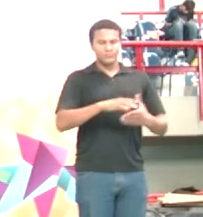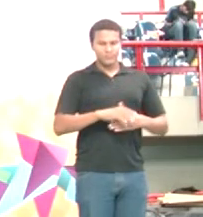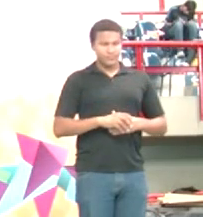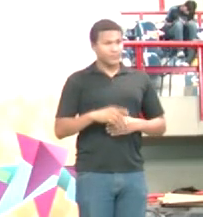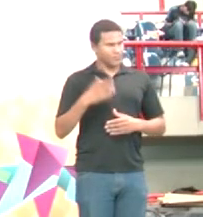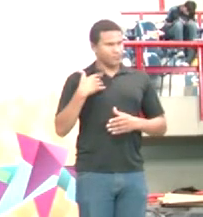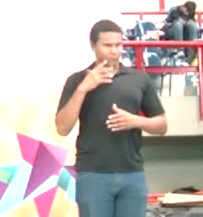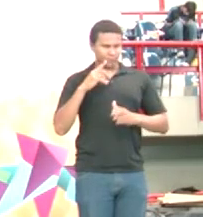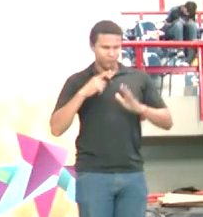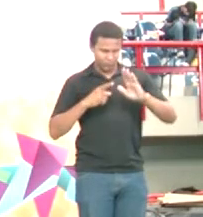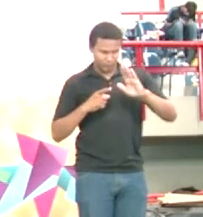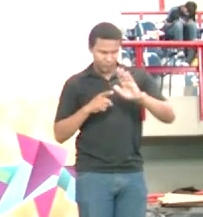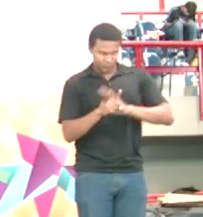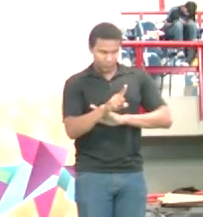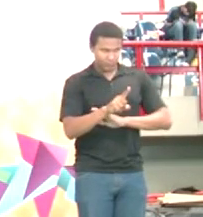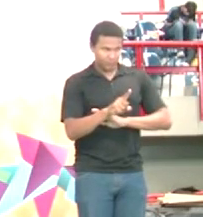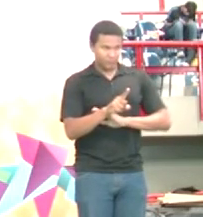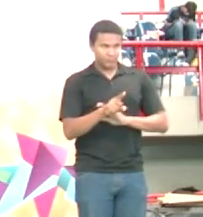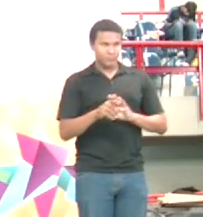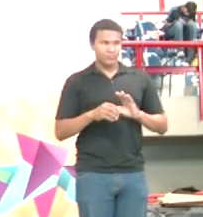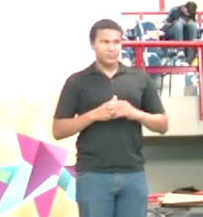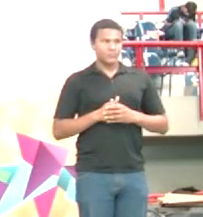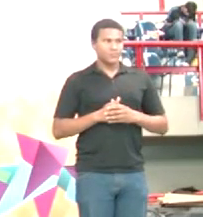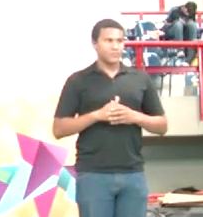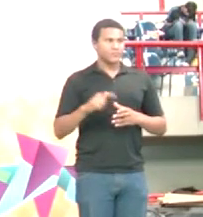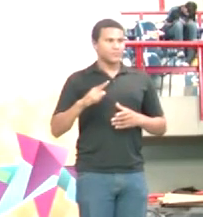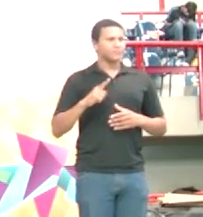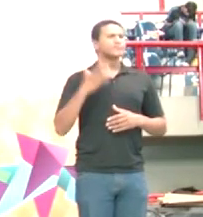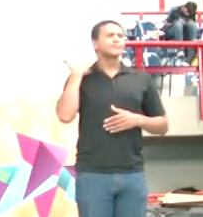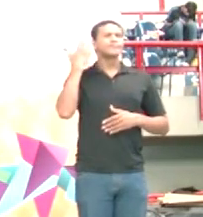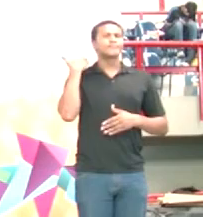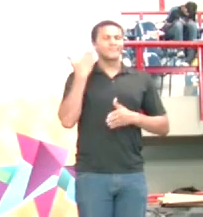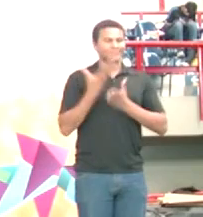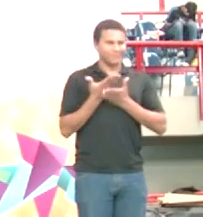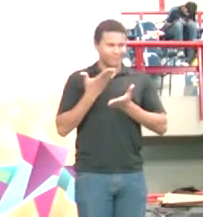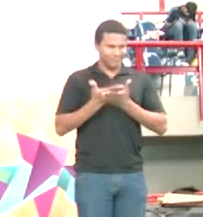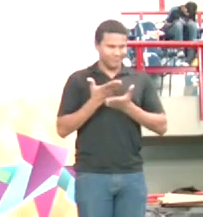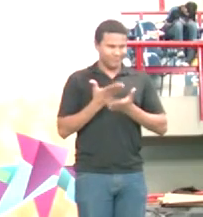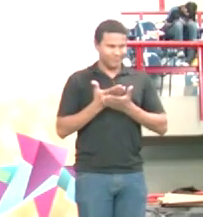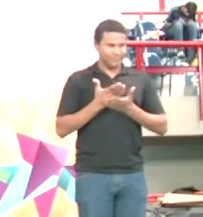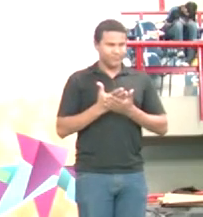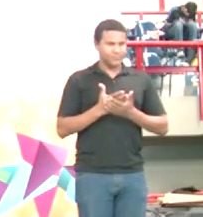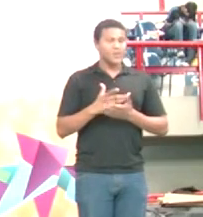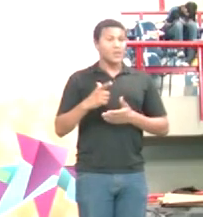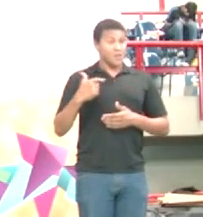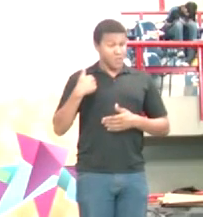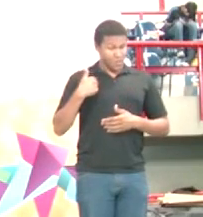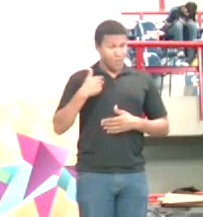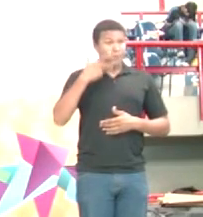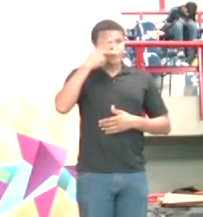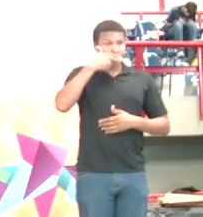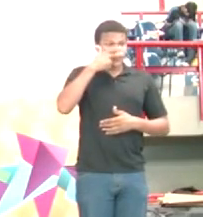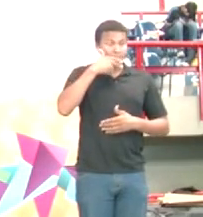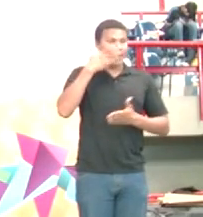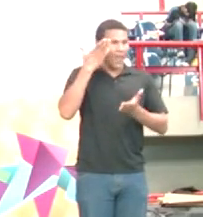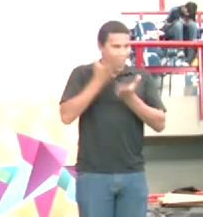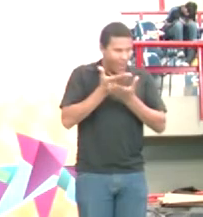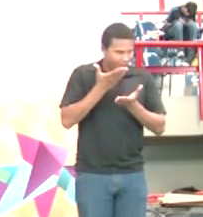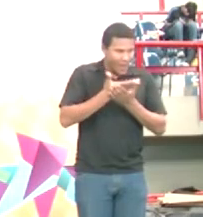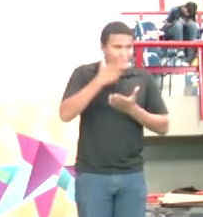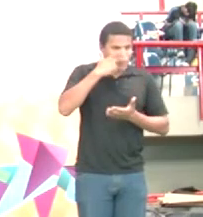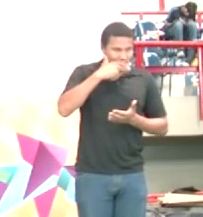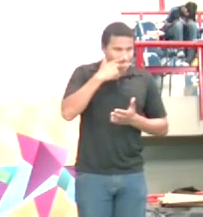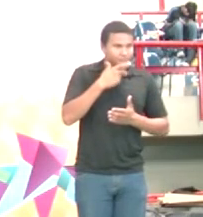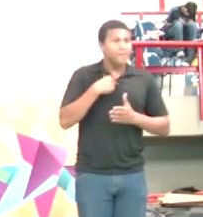Eu vou lançar uma pergunta. Estivemos aqui numa outra aula e eu fiz esta mesma aula